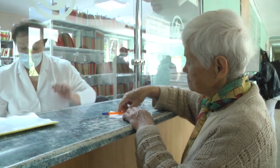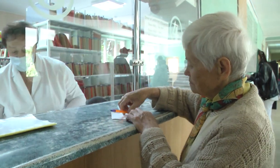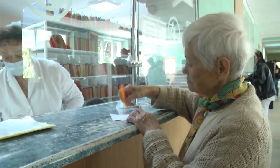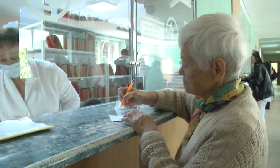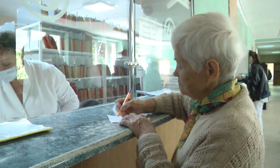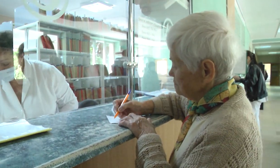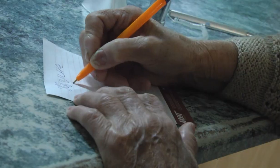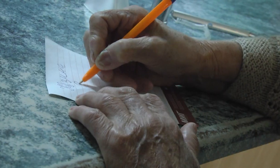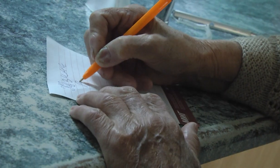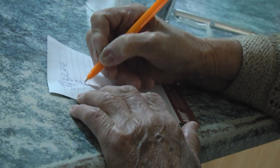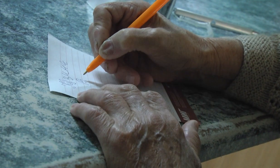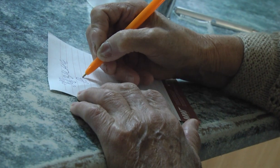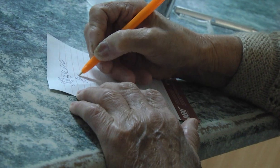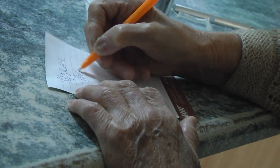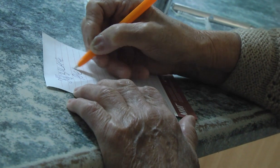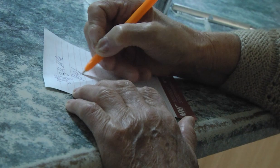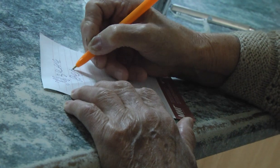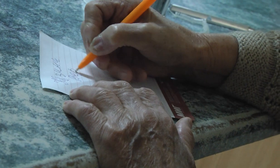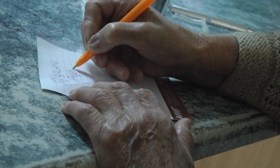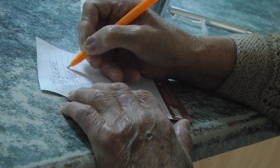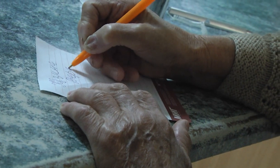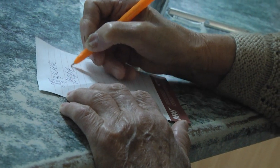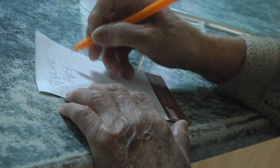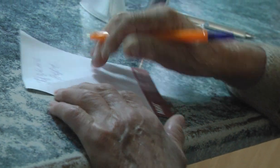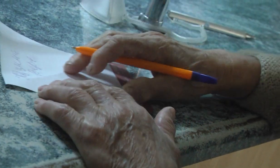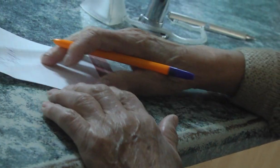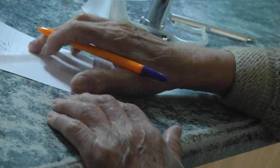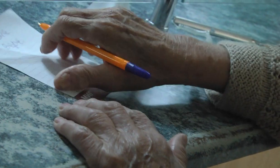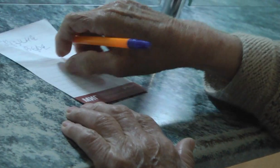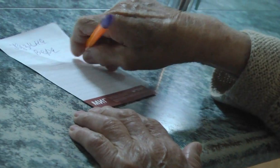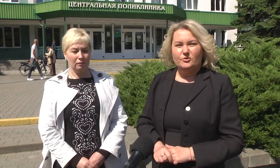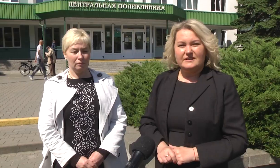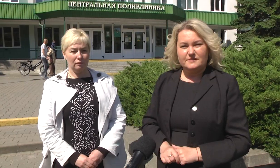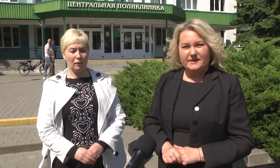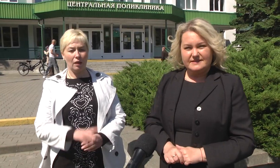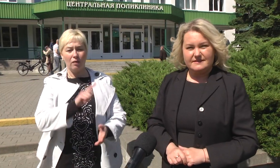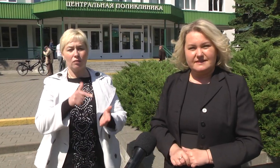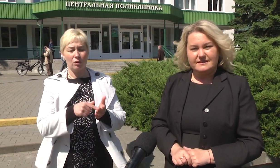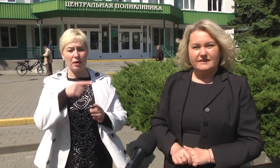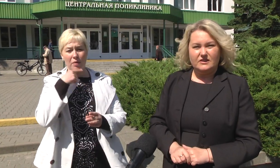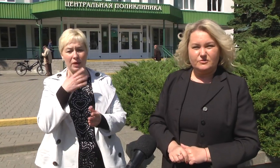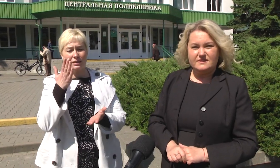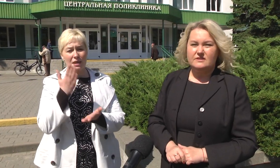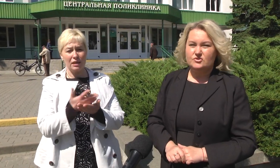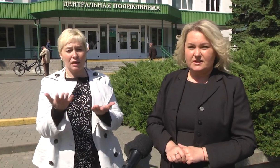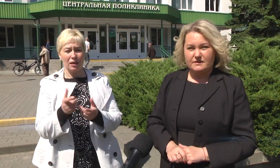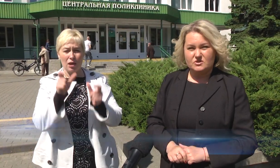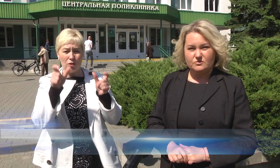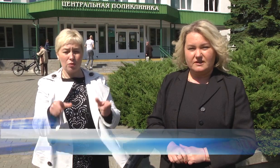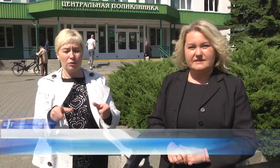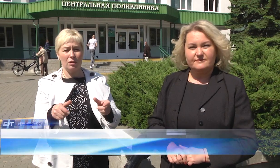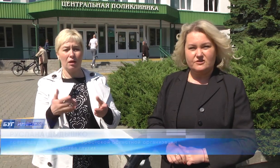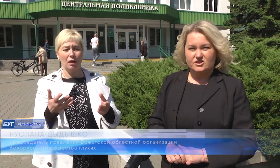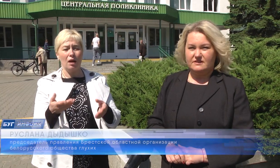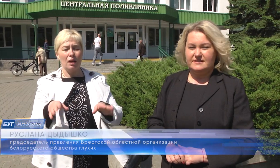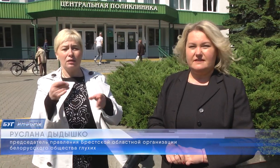в регистратуру, то теперь услуги можно получать прямо на месте, без сопроводителей. В городе Бресте есть такие люди с нарушением